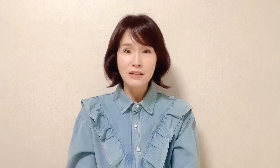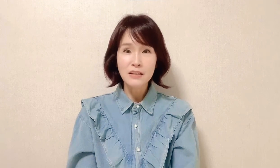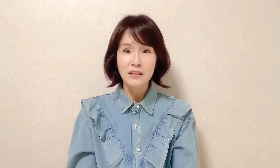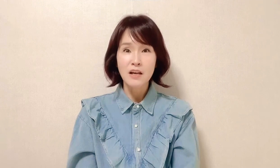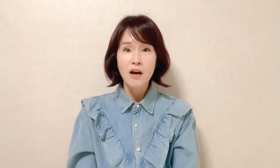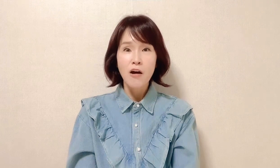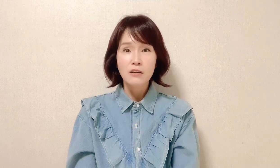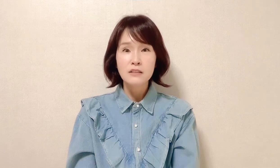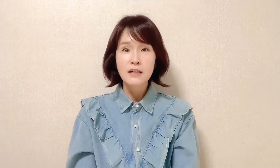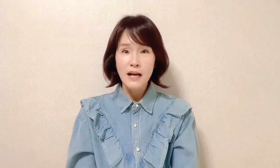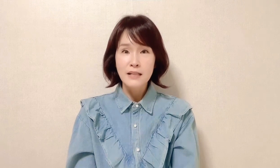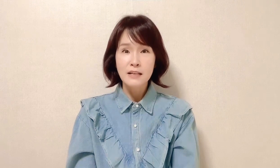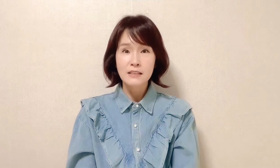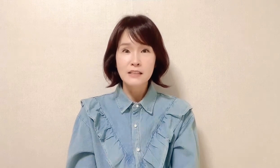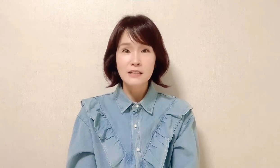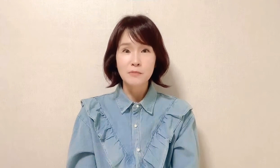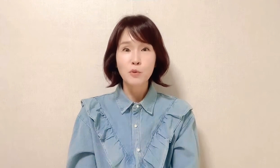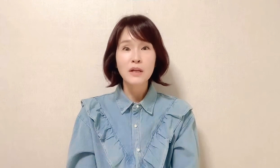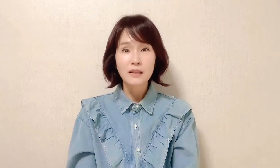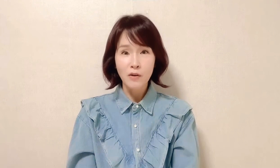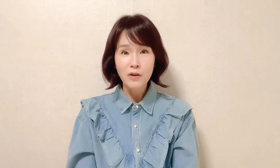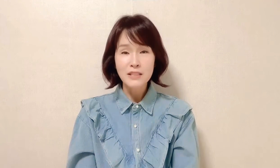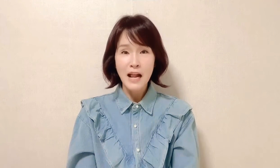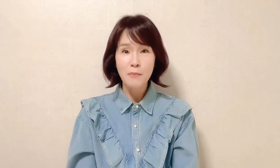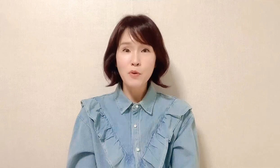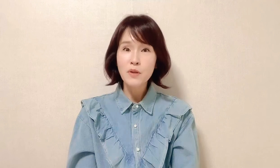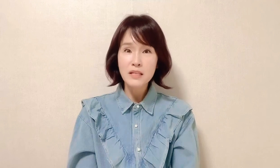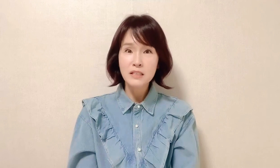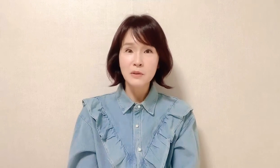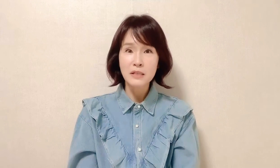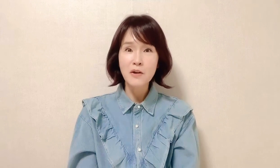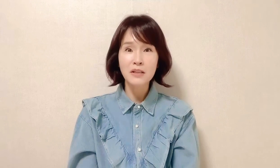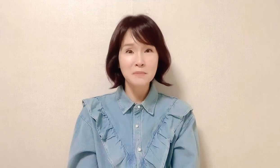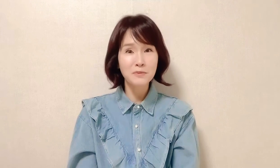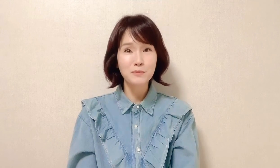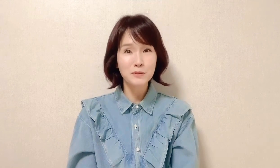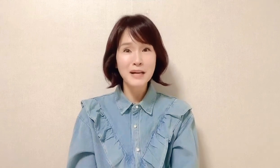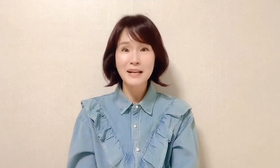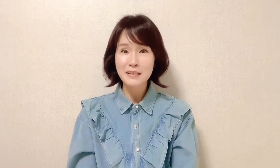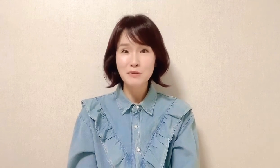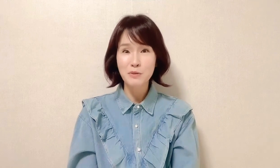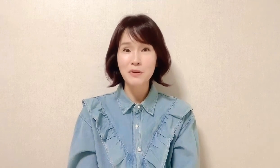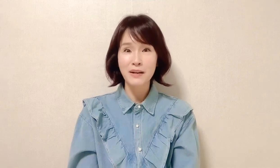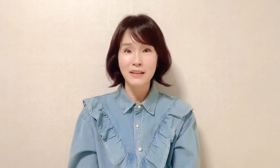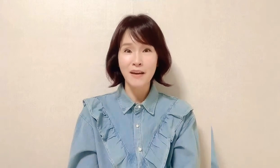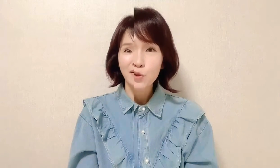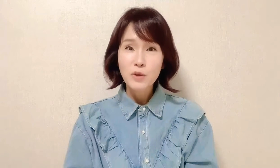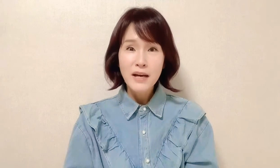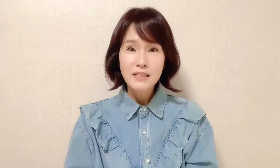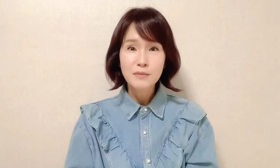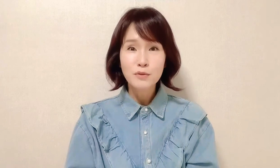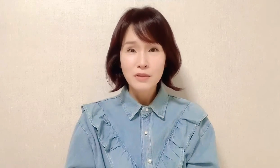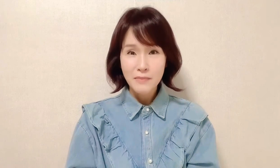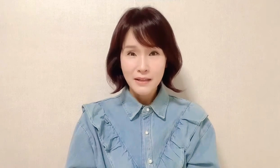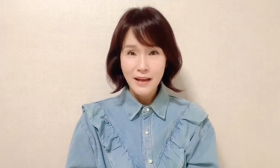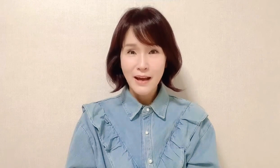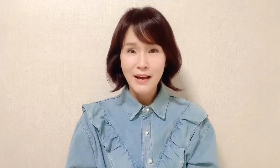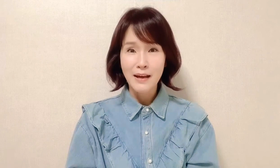때에는 그 가사를 보다 더 잘 표현하시기 위해서 깊은 묵상을 하시면 좋을 것 같아요. 수화하시는 분들마다